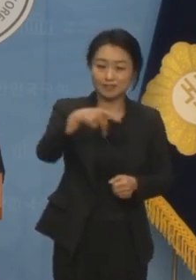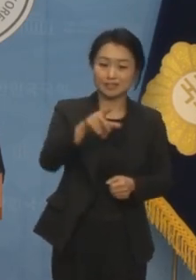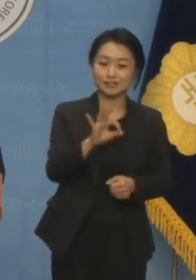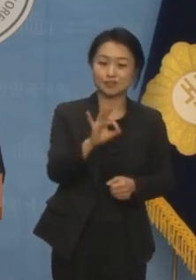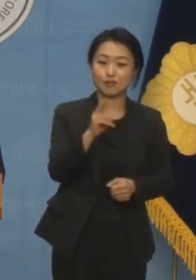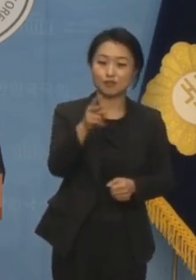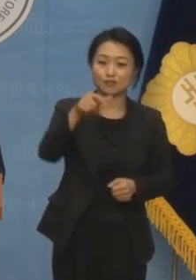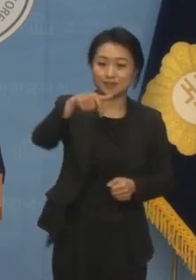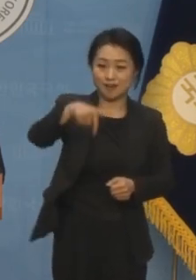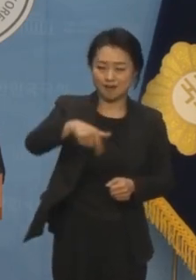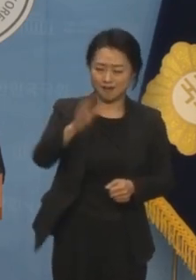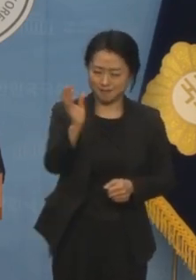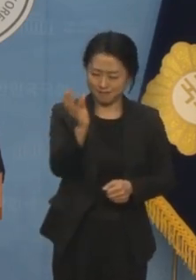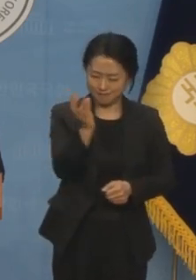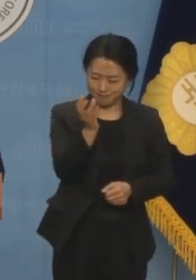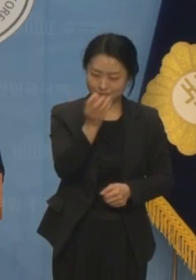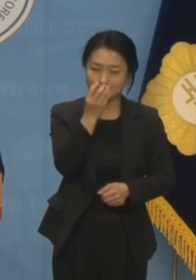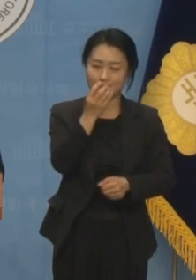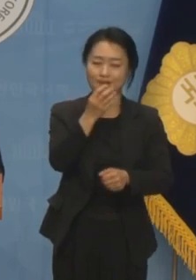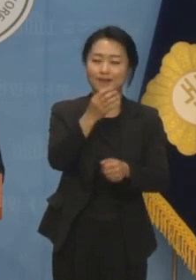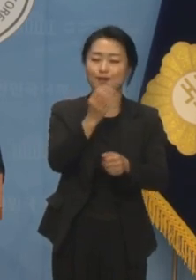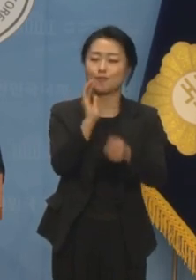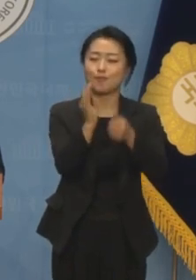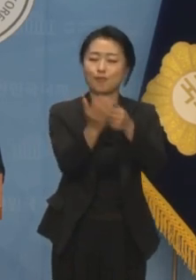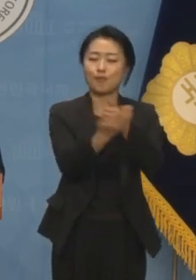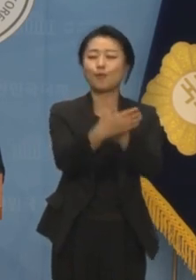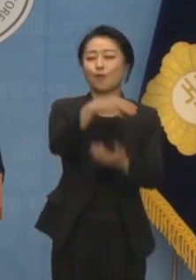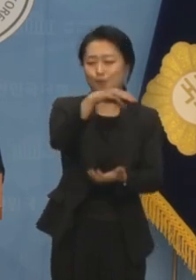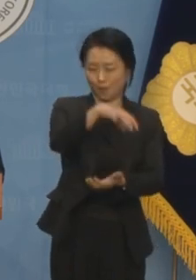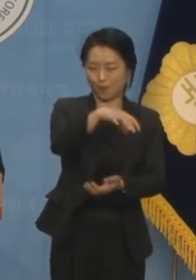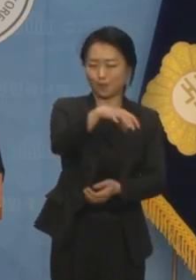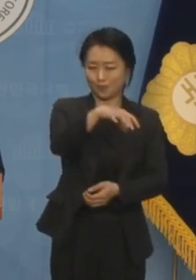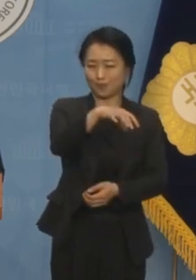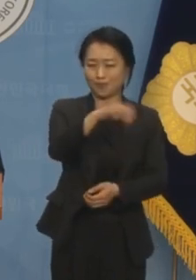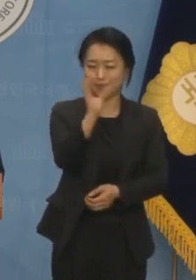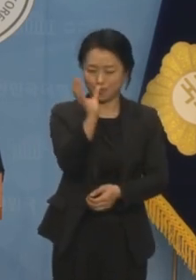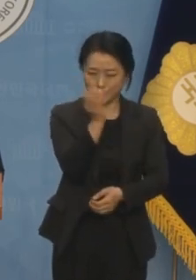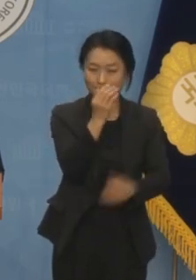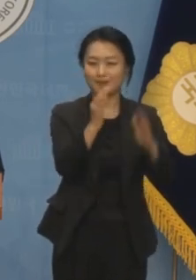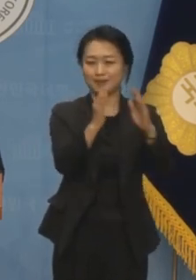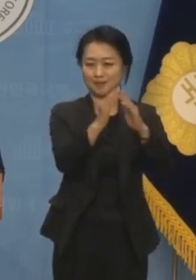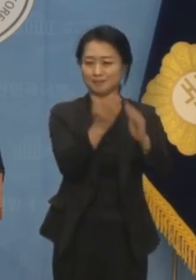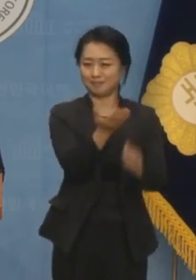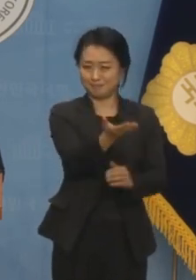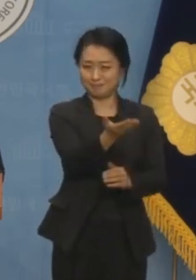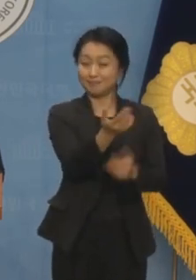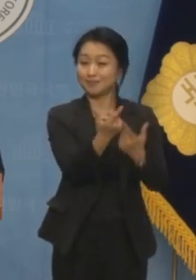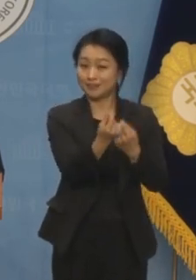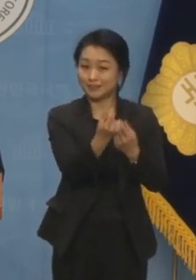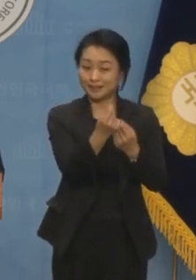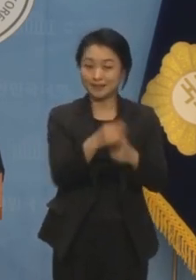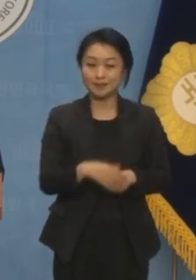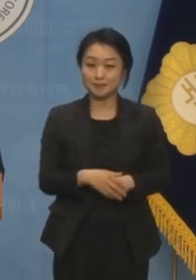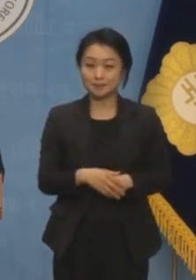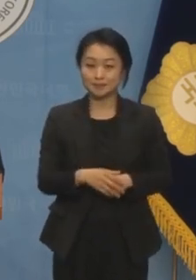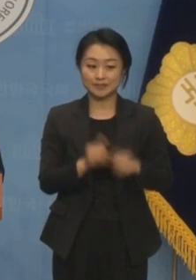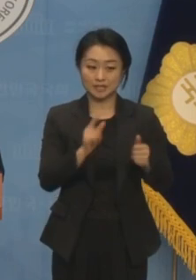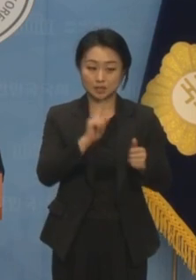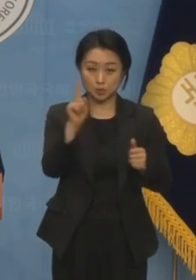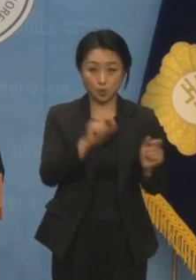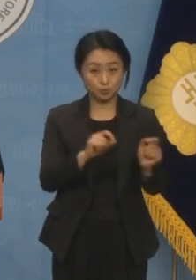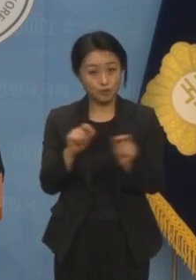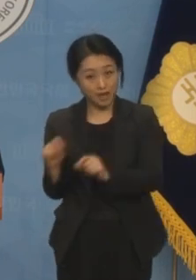해당하는 특권 계급인가 봅니다. 기소 여부는 제쳐두더라도 검찰이 김 씨를